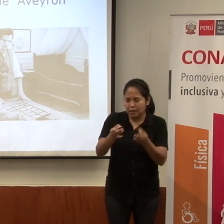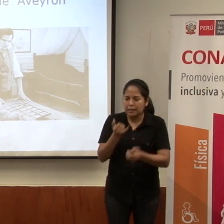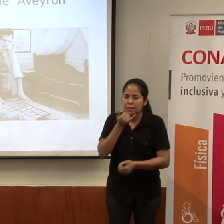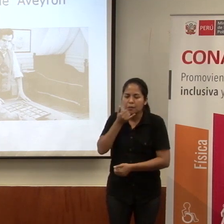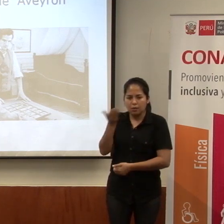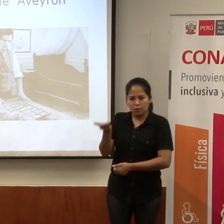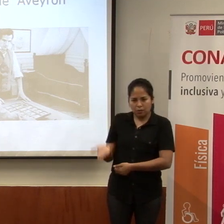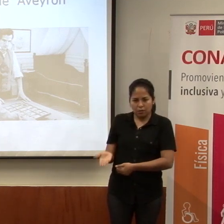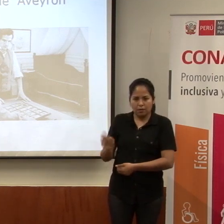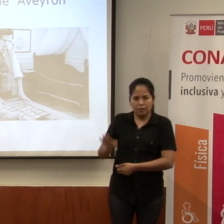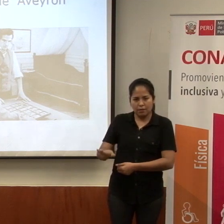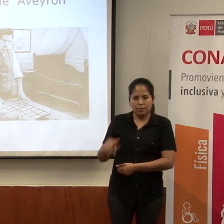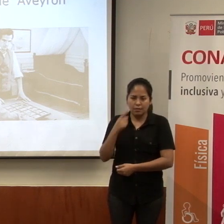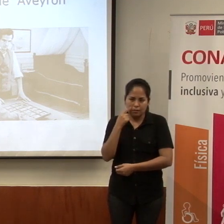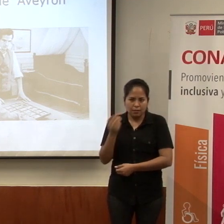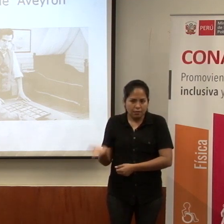cierto?